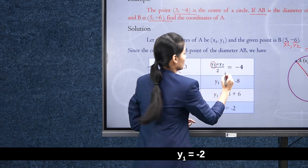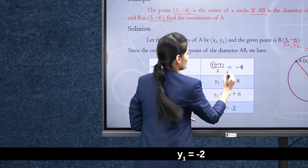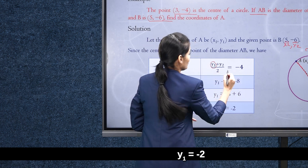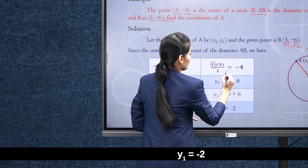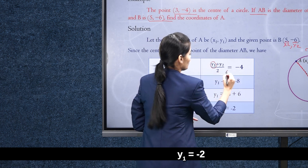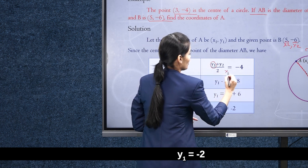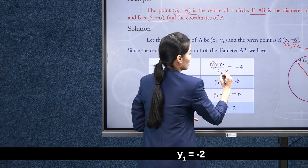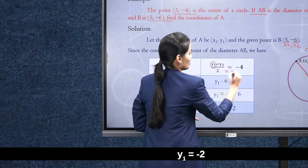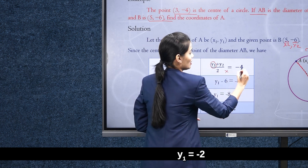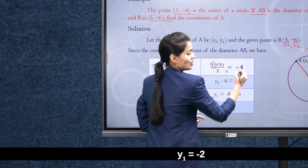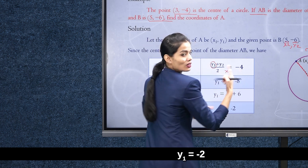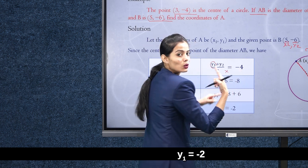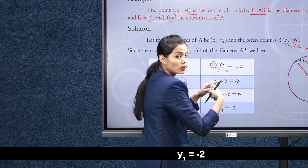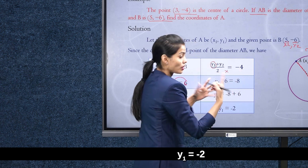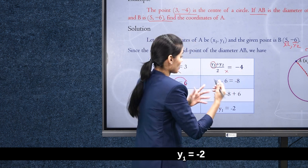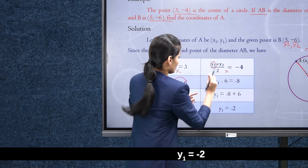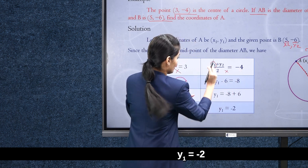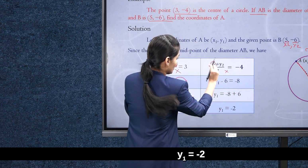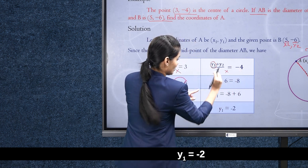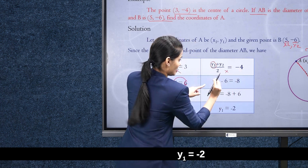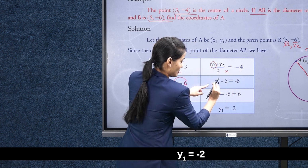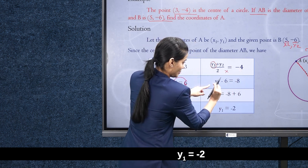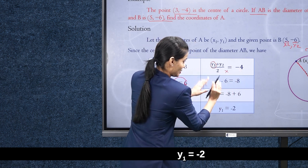y1 is equal to minus 2.